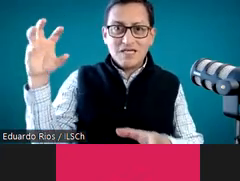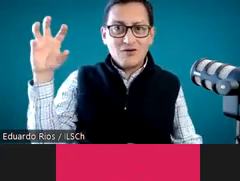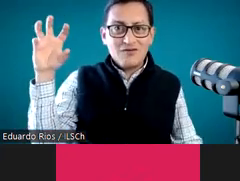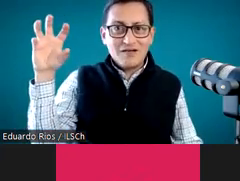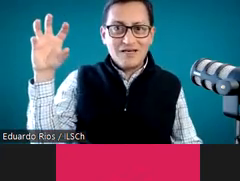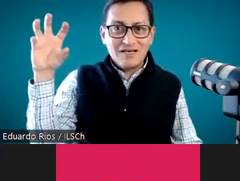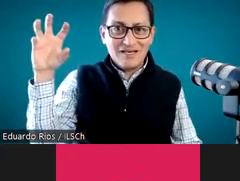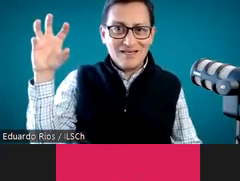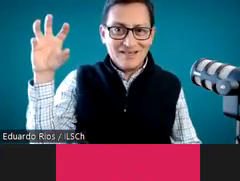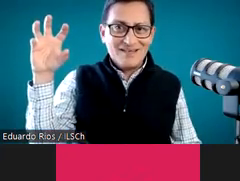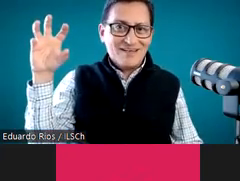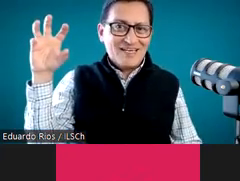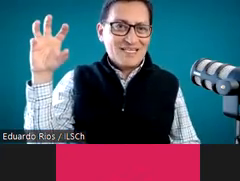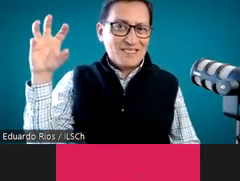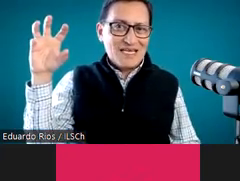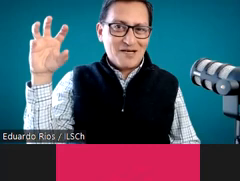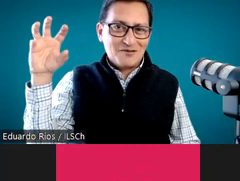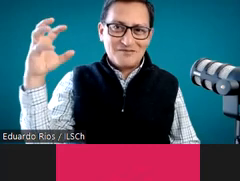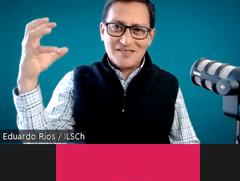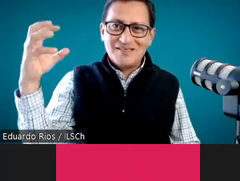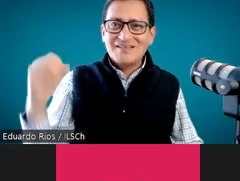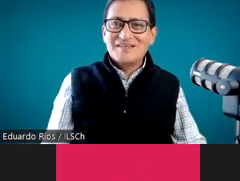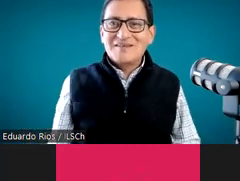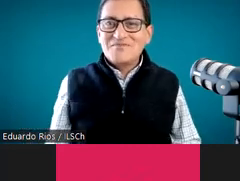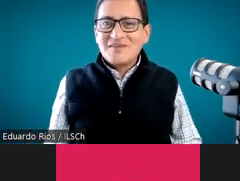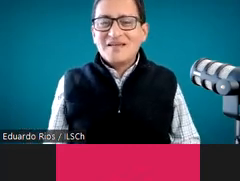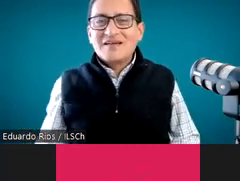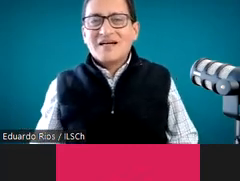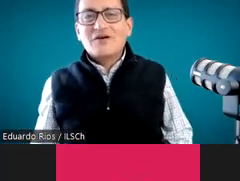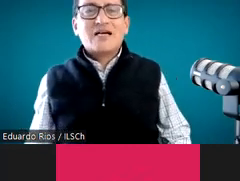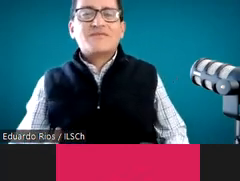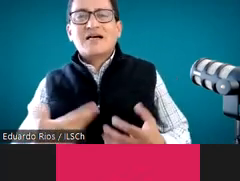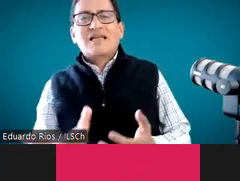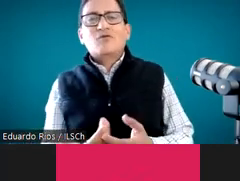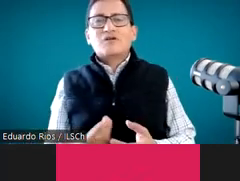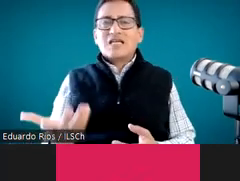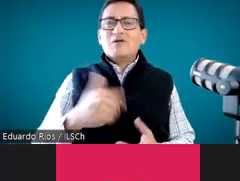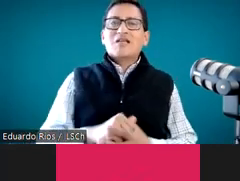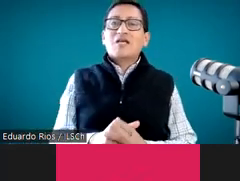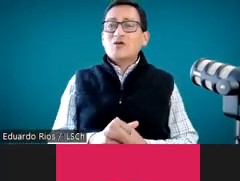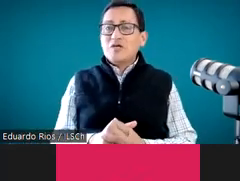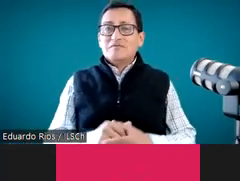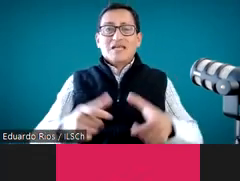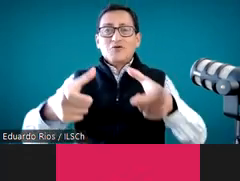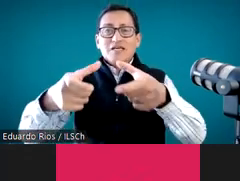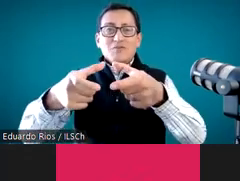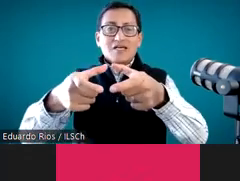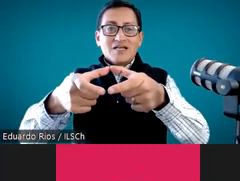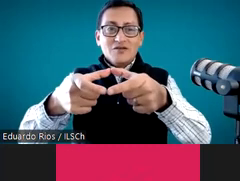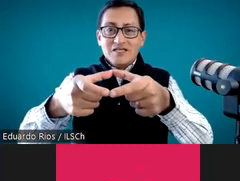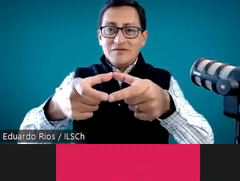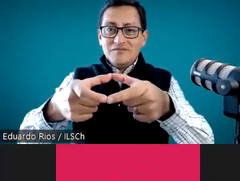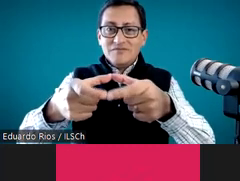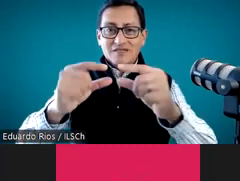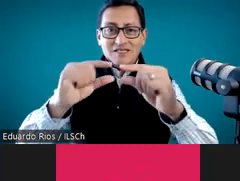Y me quedó la tapita en la mano, ¿se fijan? Ahora estábamos hablando de ayuya. La ayuya dijimos